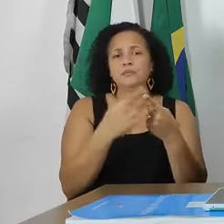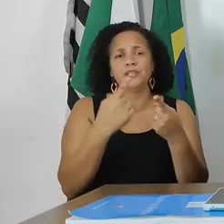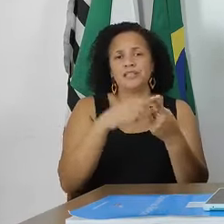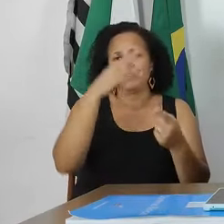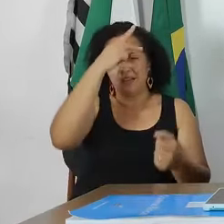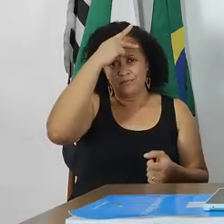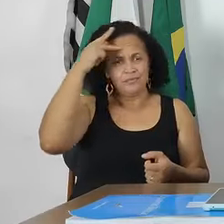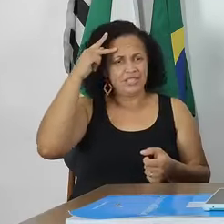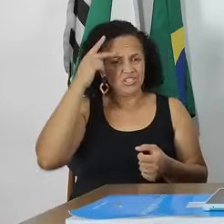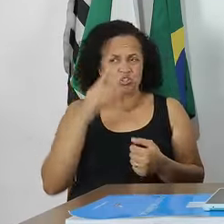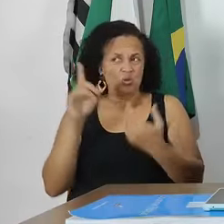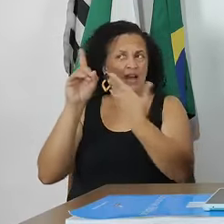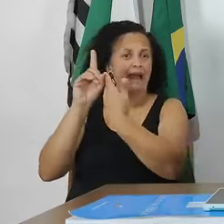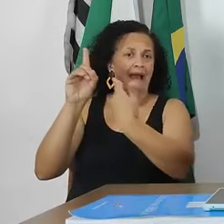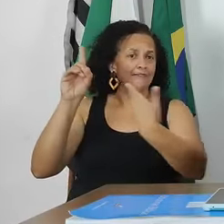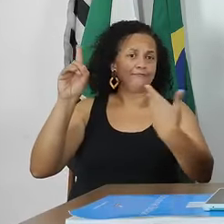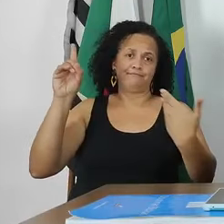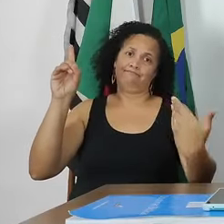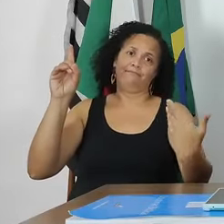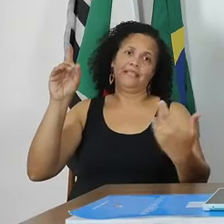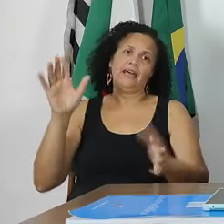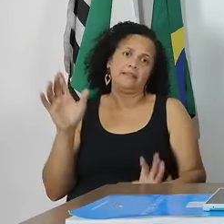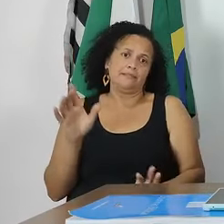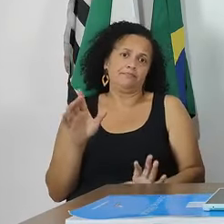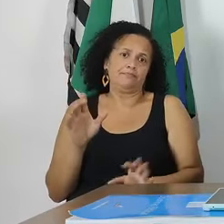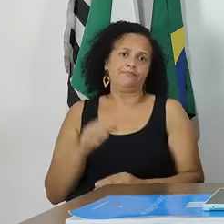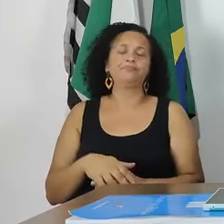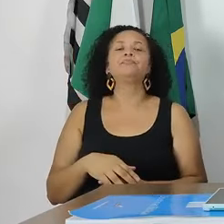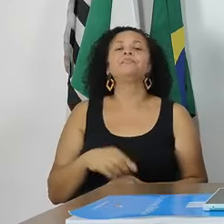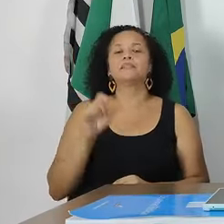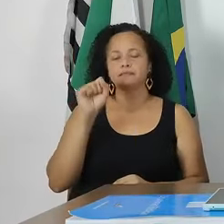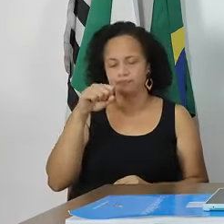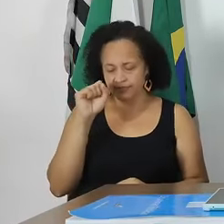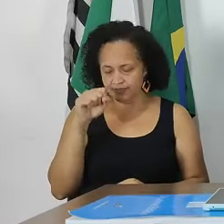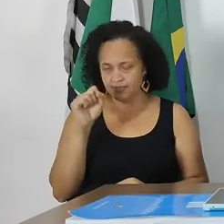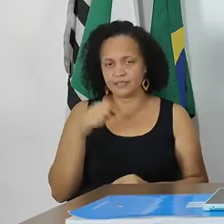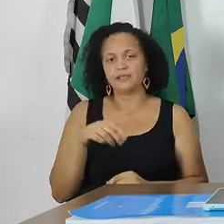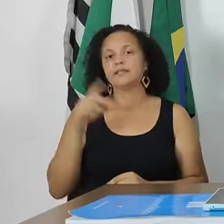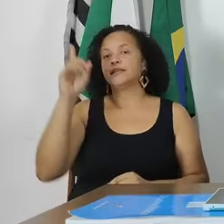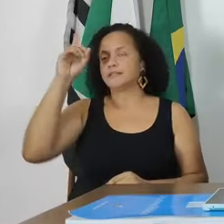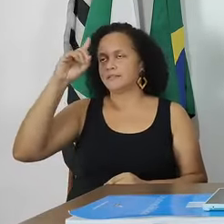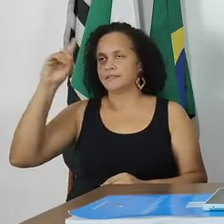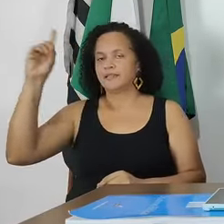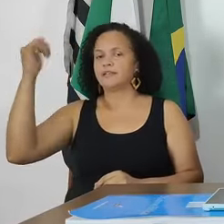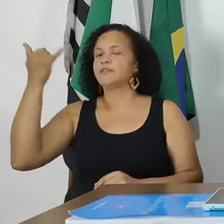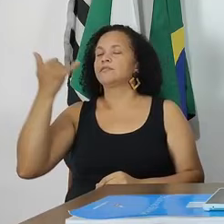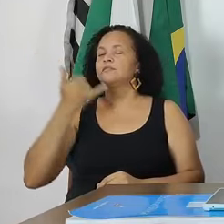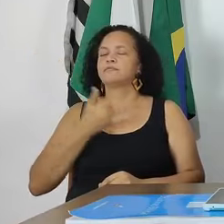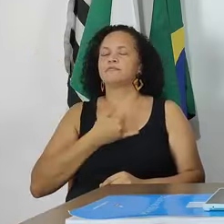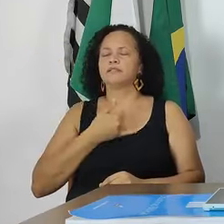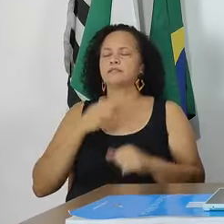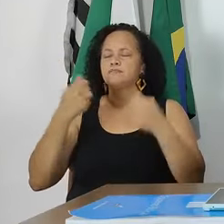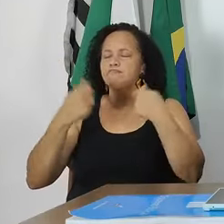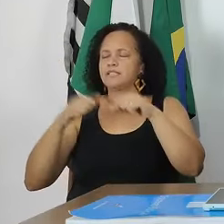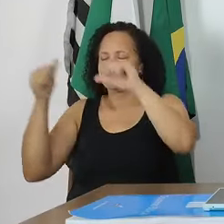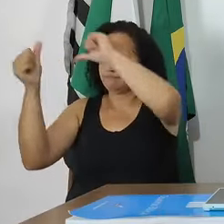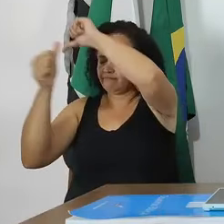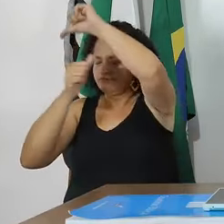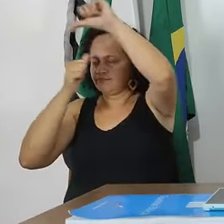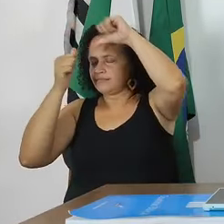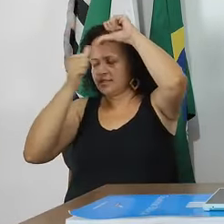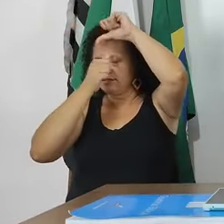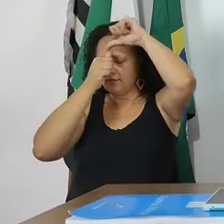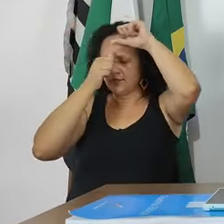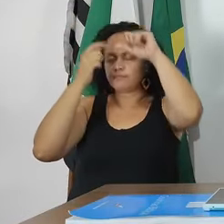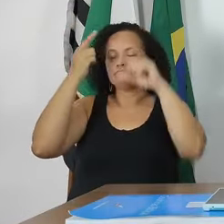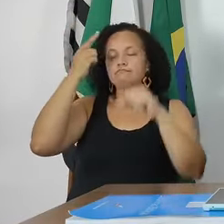dia mais longe de Deus, e isso tem acontecido. E Deus ensina: renovai as vossas mentes.